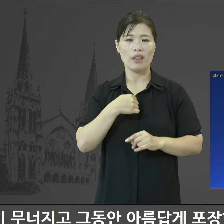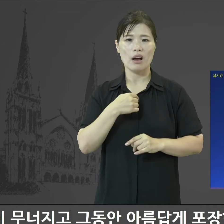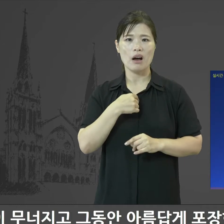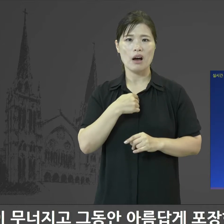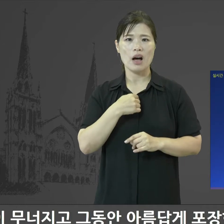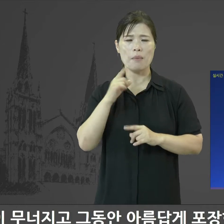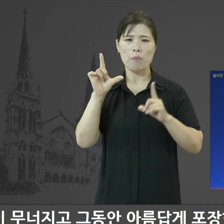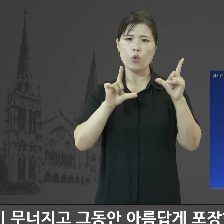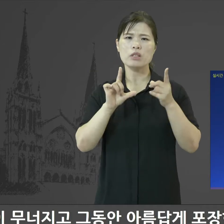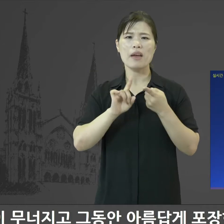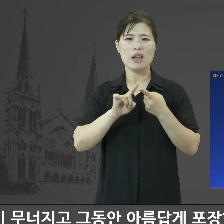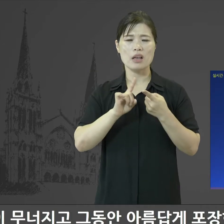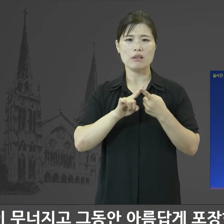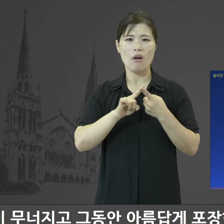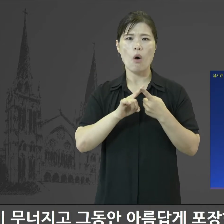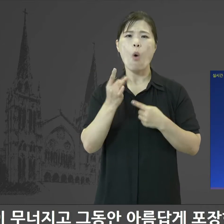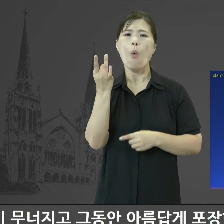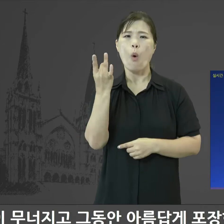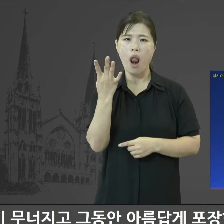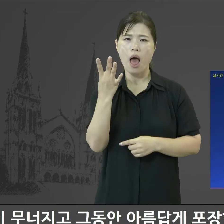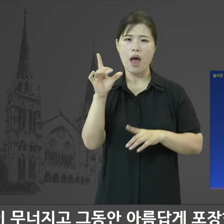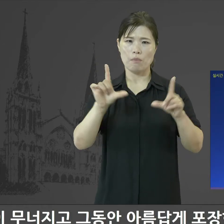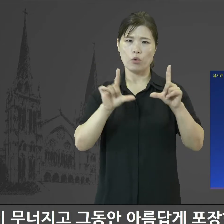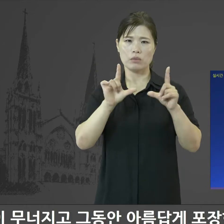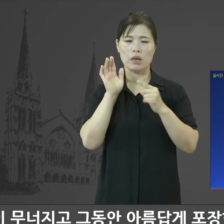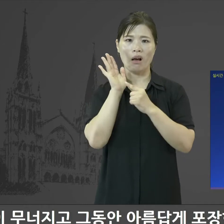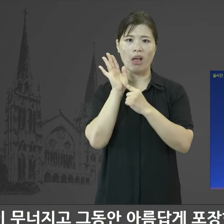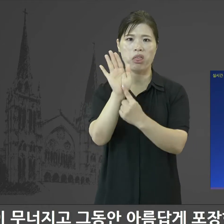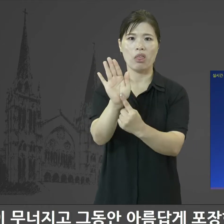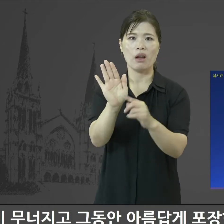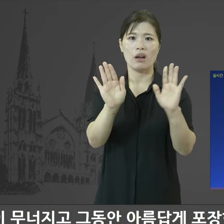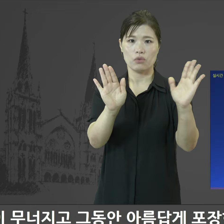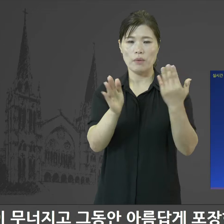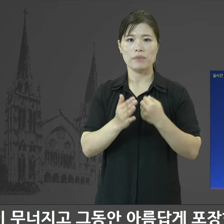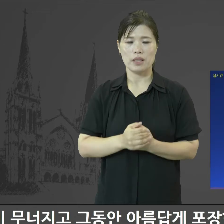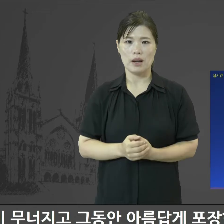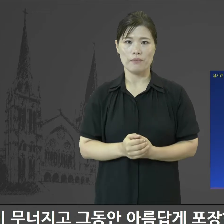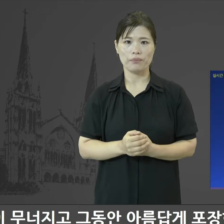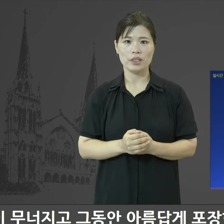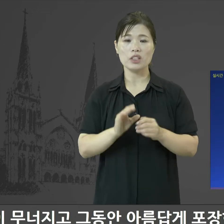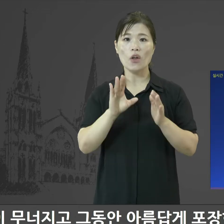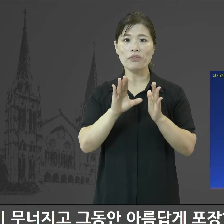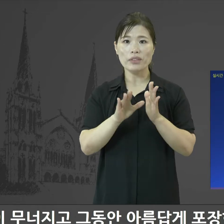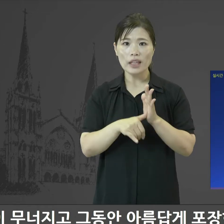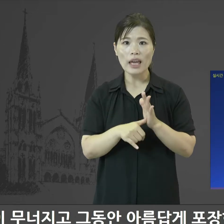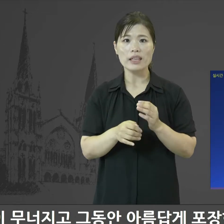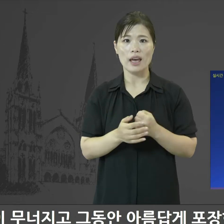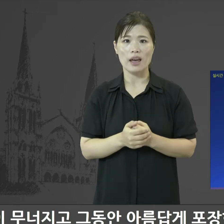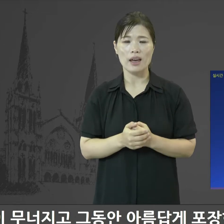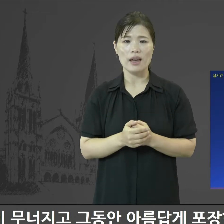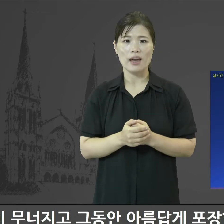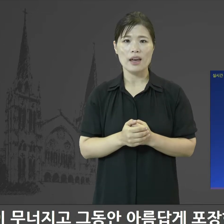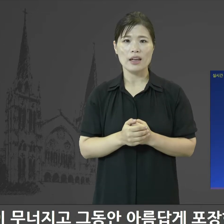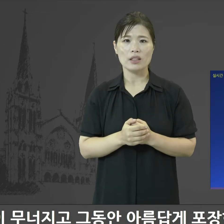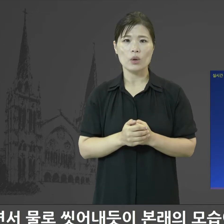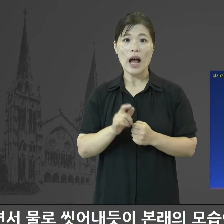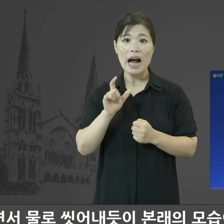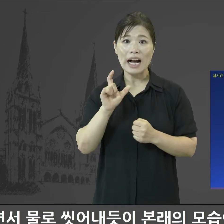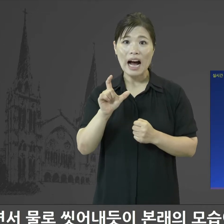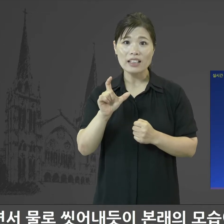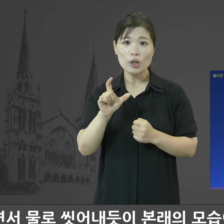씻어내듯이 우리의 본래의 모습이 드러나게 됩니다. 그런데 이런 시기에 강점을 보이는 사람들이